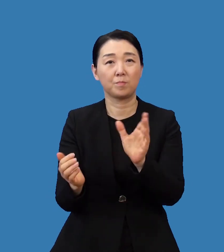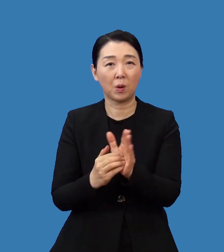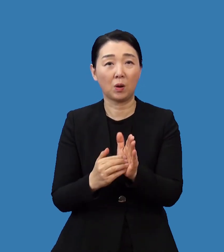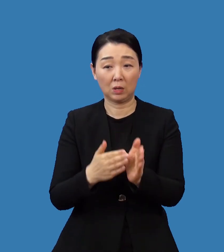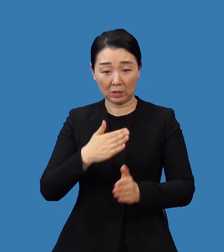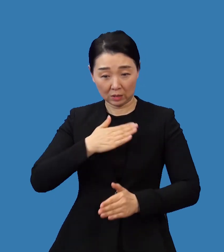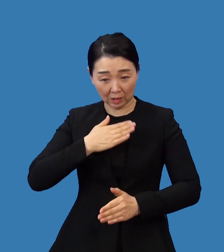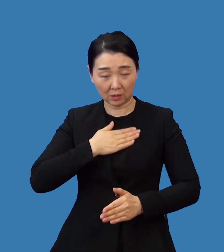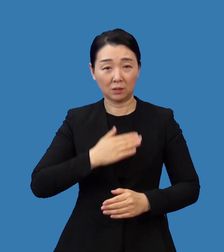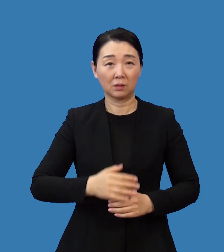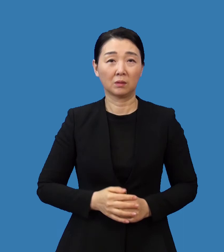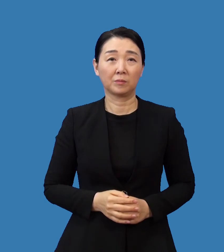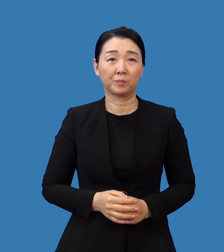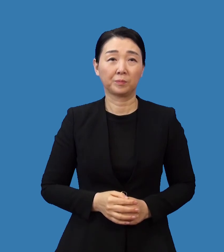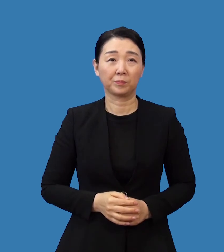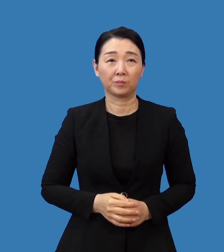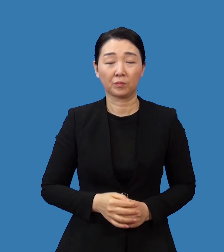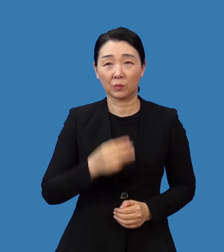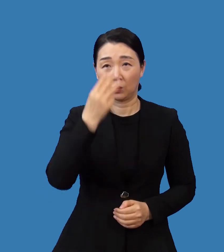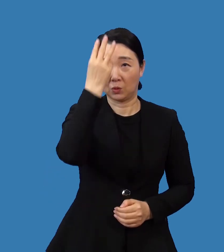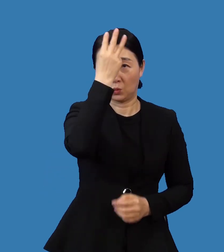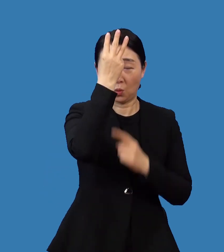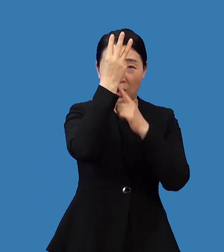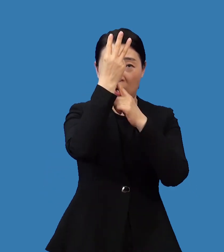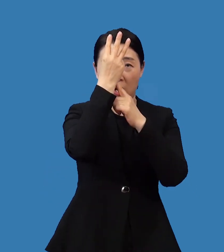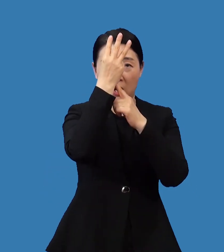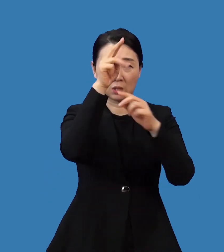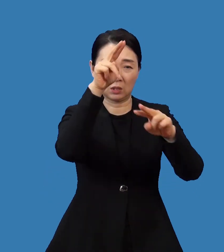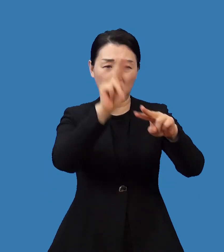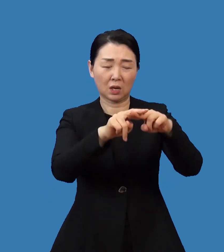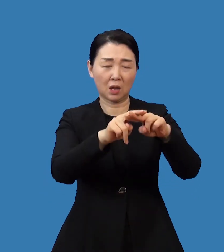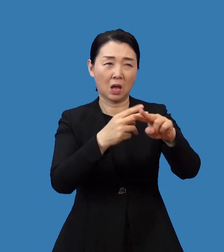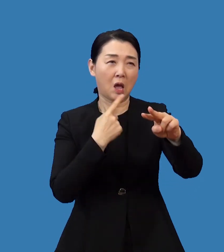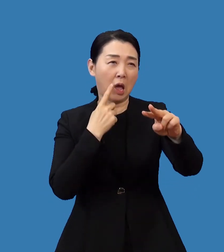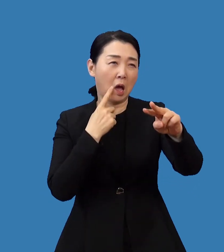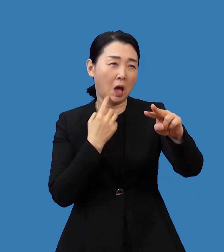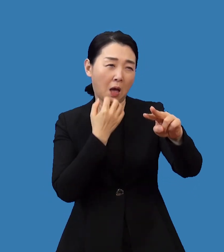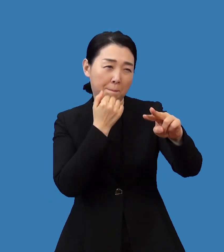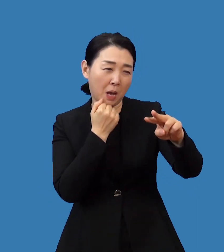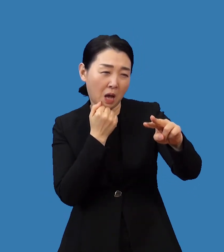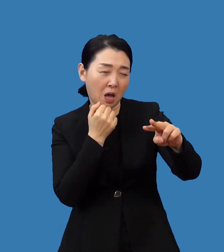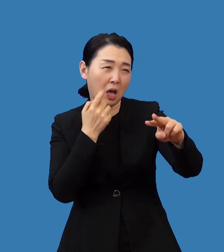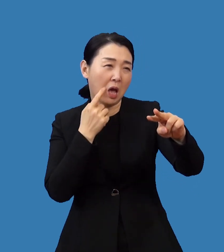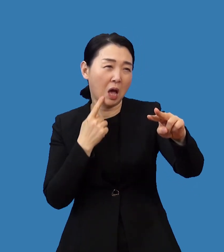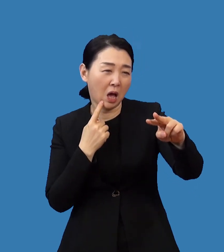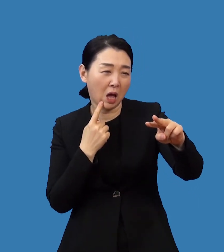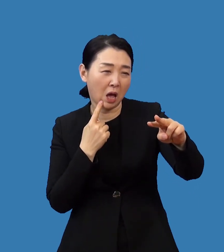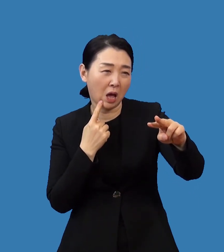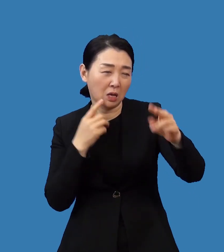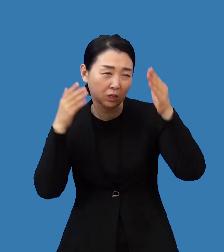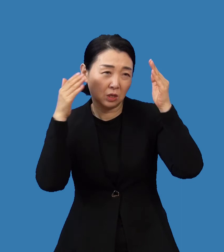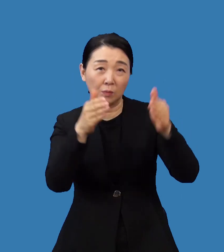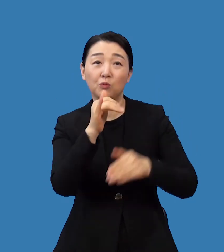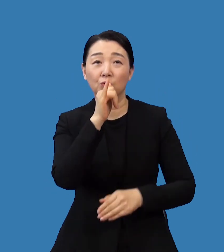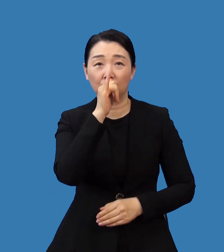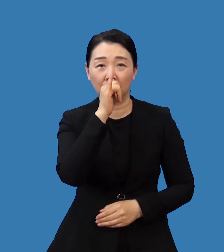나는 교황 그 자리를 탐하는 데만 내 모든 생각이 열중되어